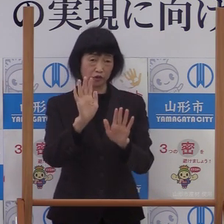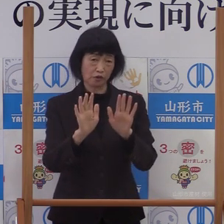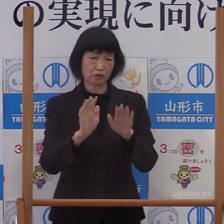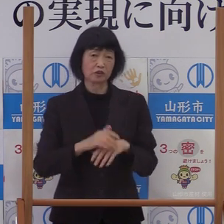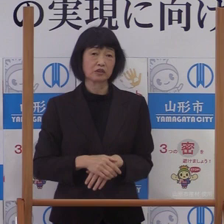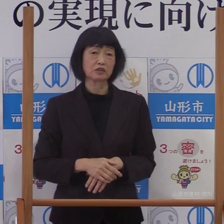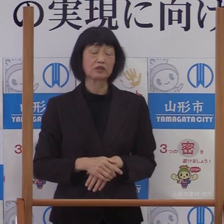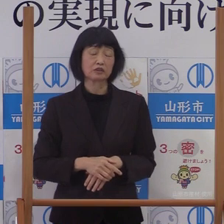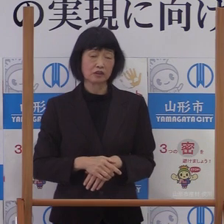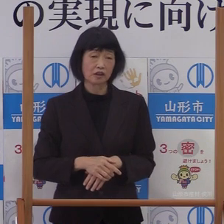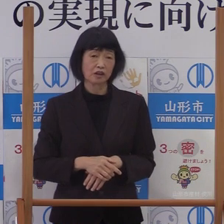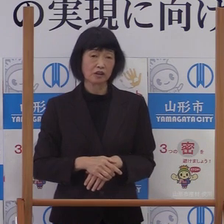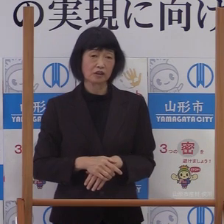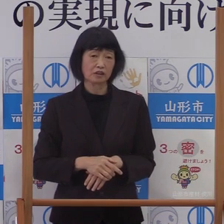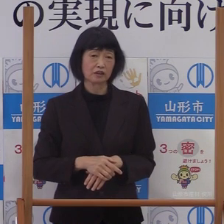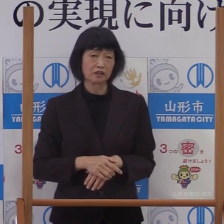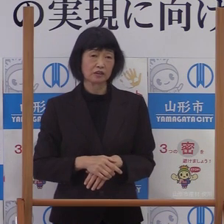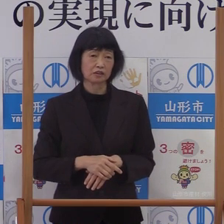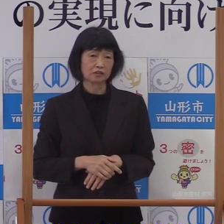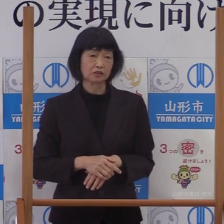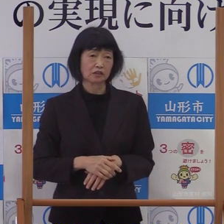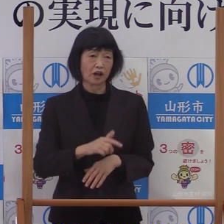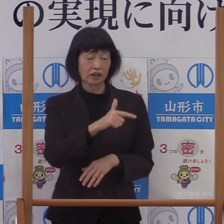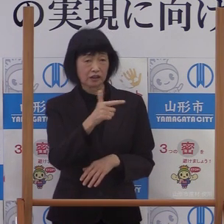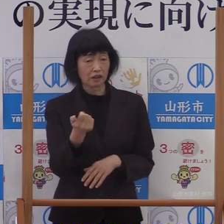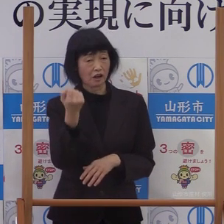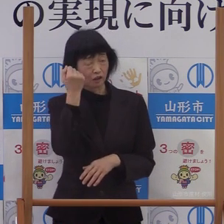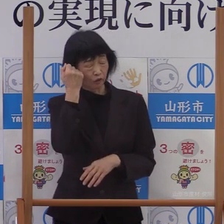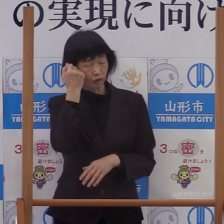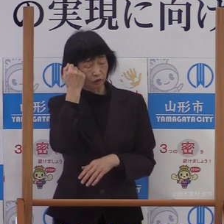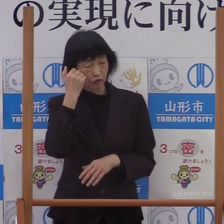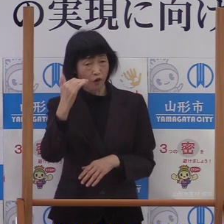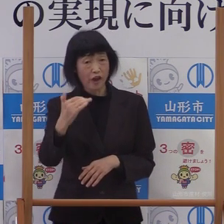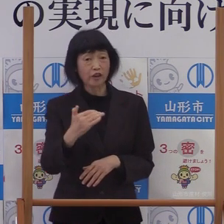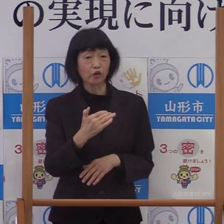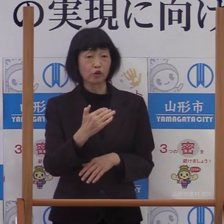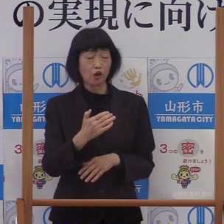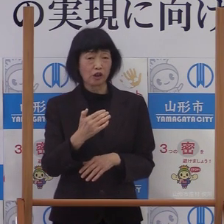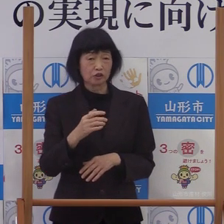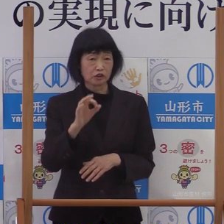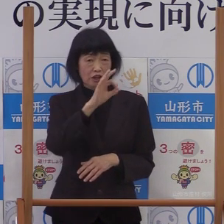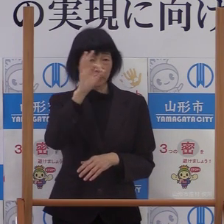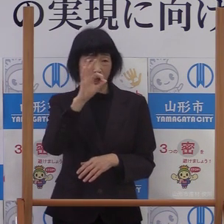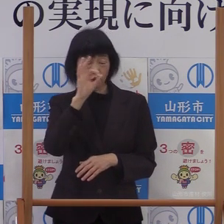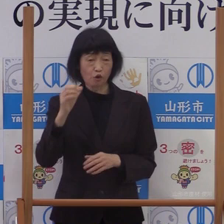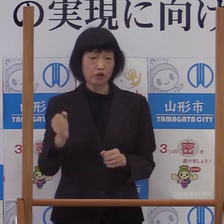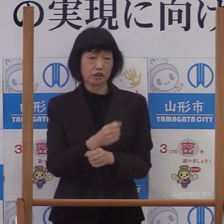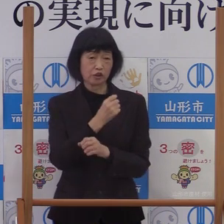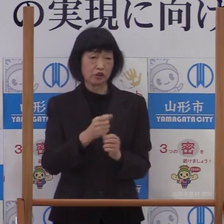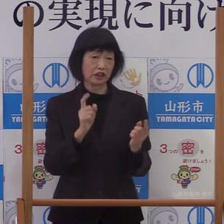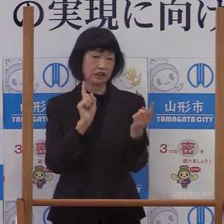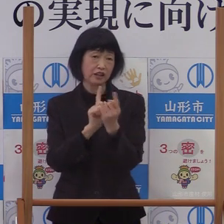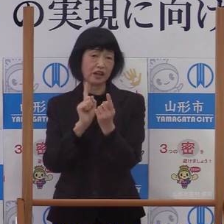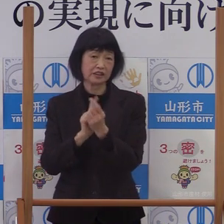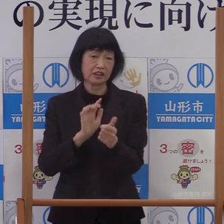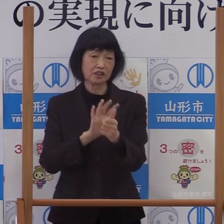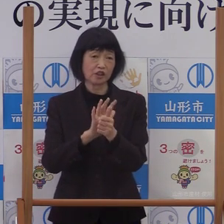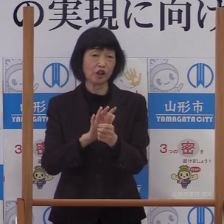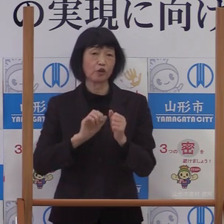こういった状況から直接的な影響を受ける観光事業者の皆様に対し、支援を行ってまいります